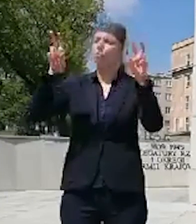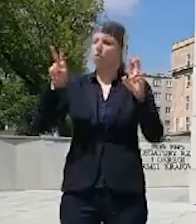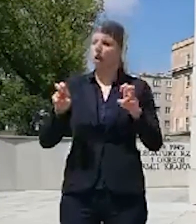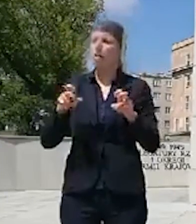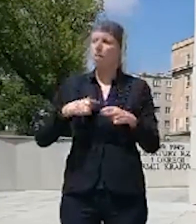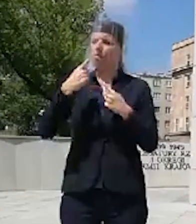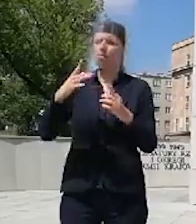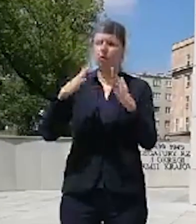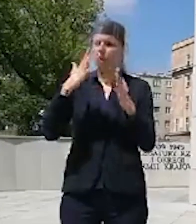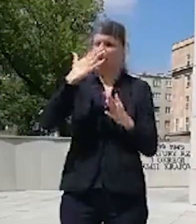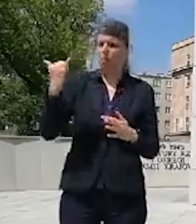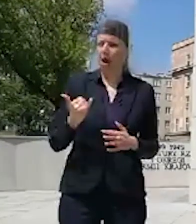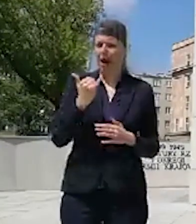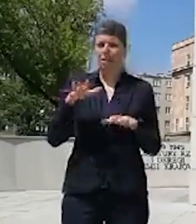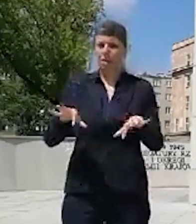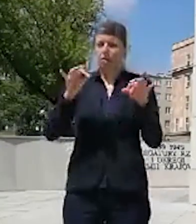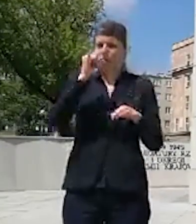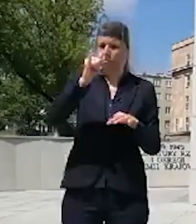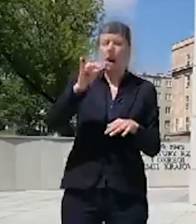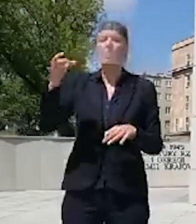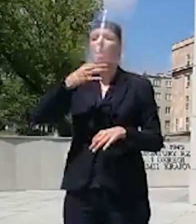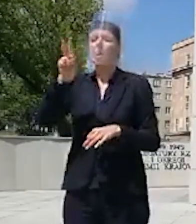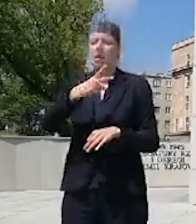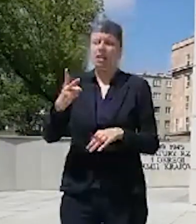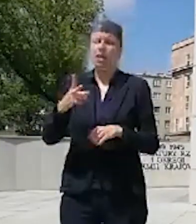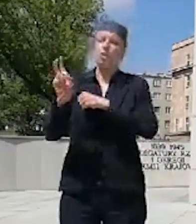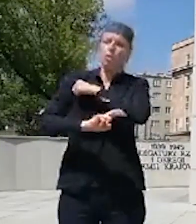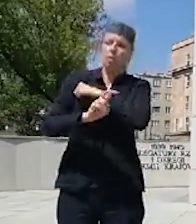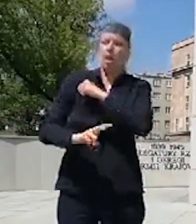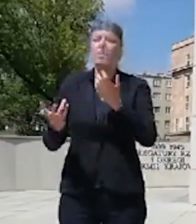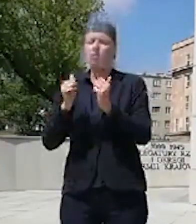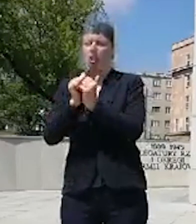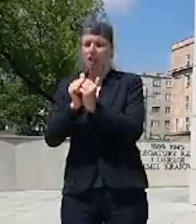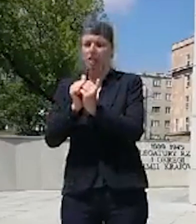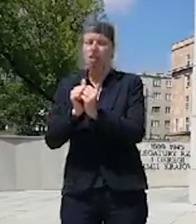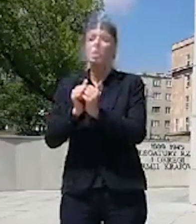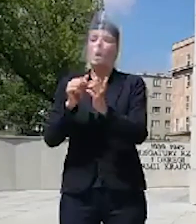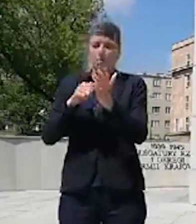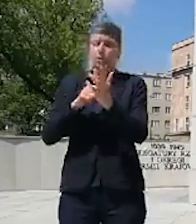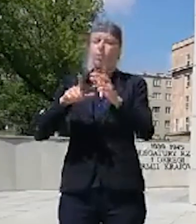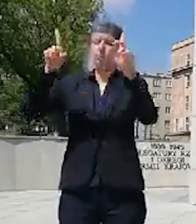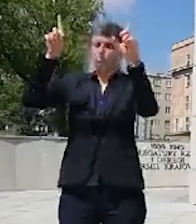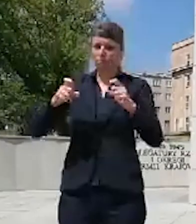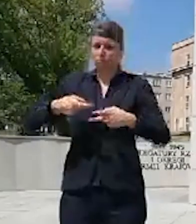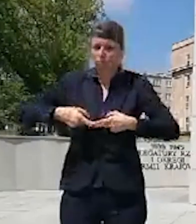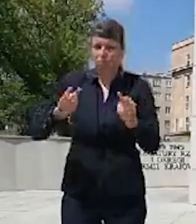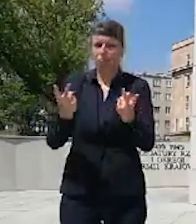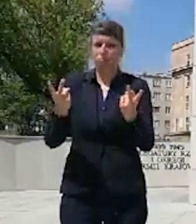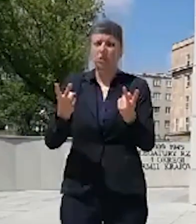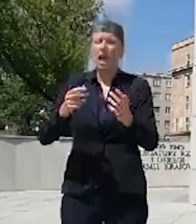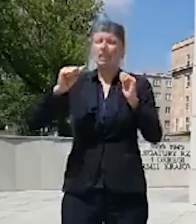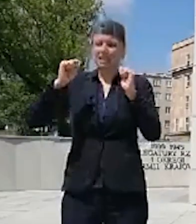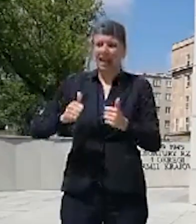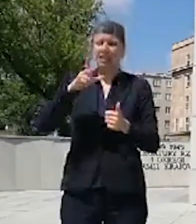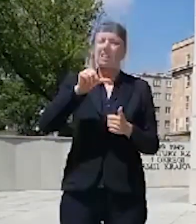się 10 maja i że powinny odbyć się najlepiej w sierpniu, wrześniu po wprowadzeniu stanu klęski żywiołowej i po uregulowaniu tego w sposób